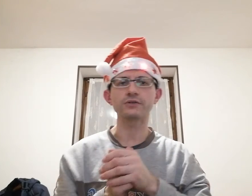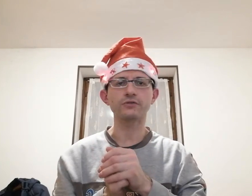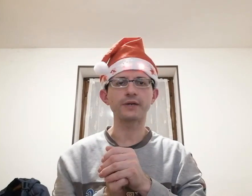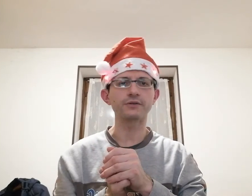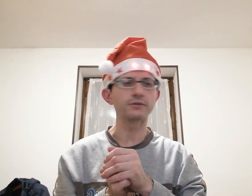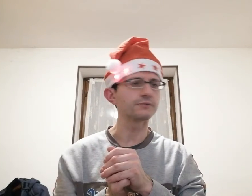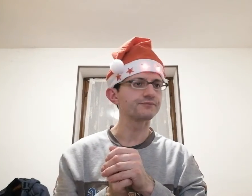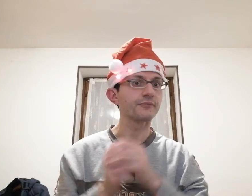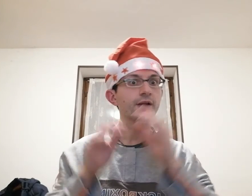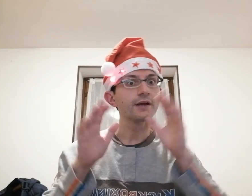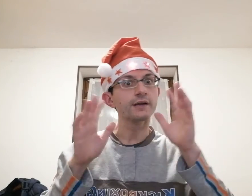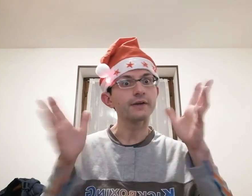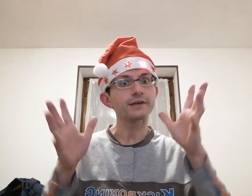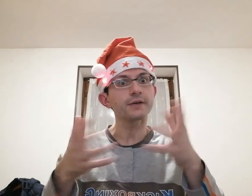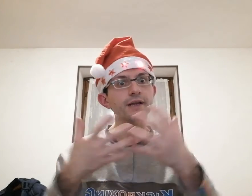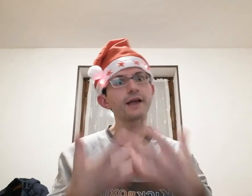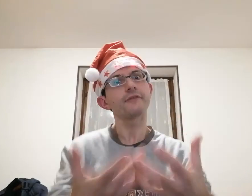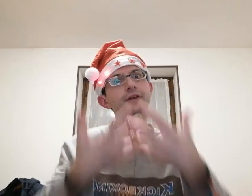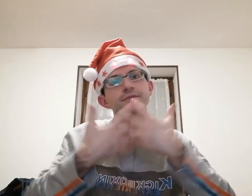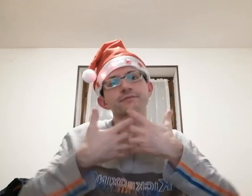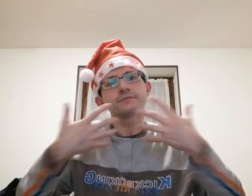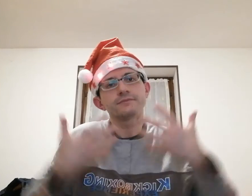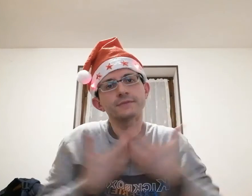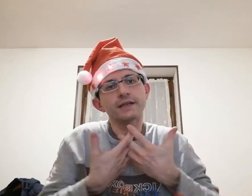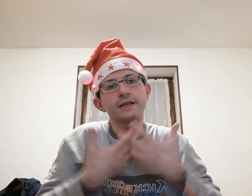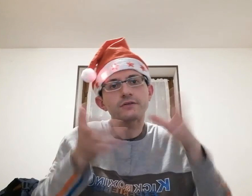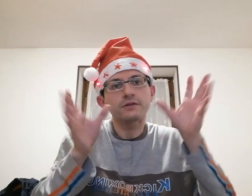altro argomento. Questo perché viene da dentro